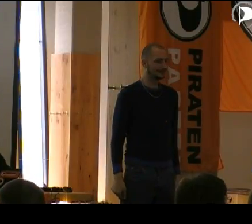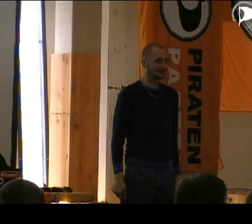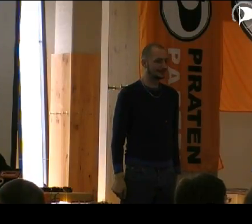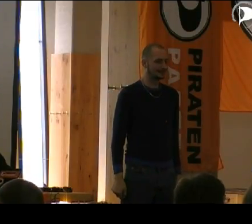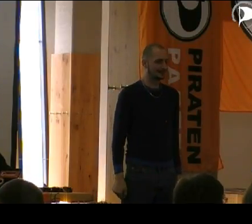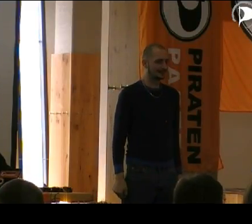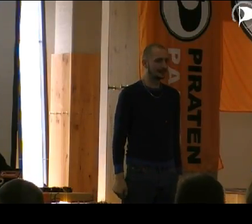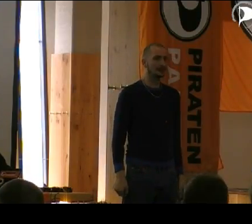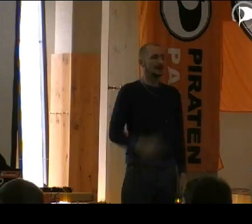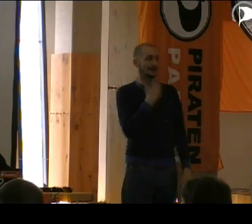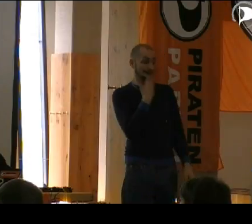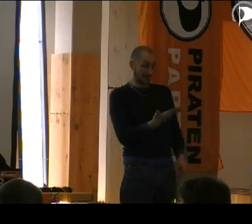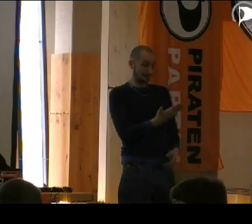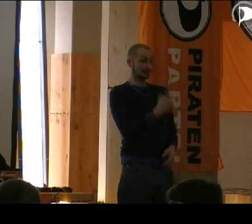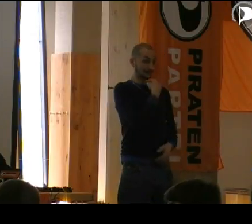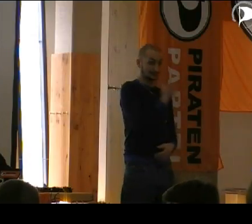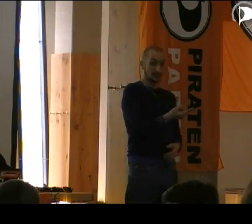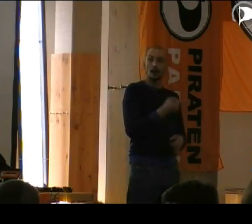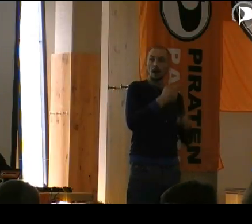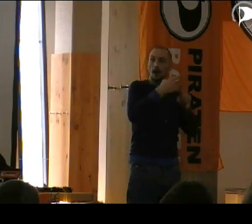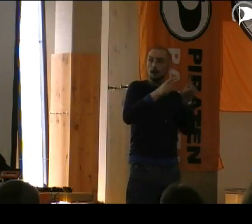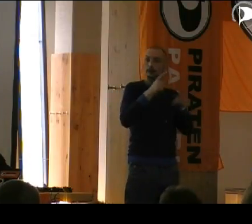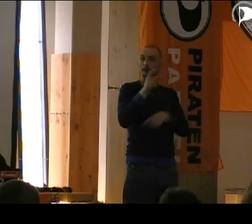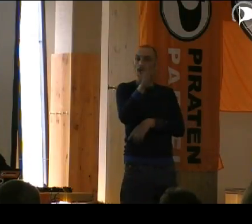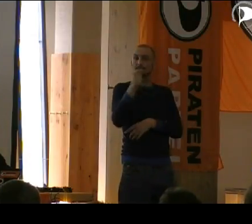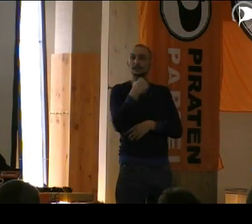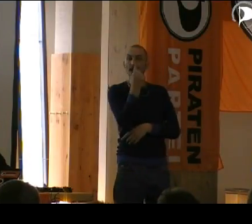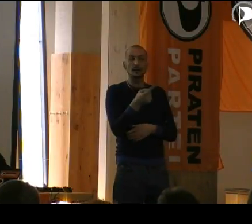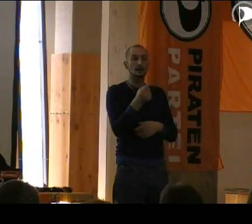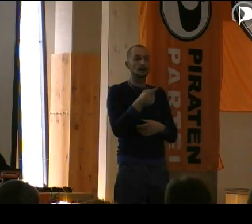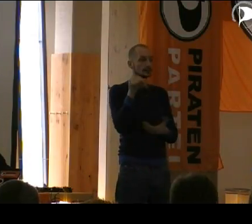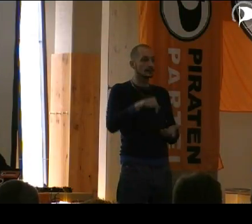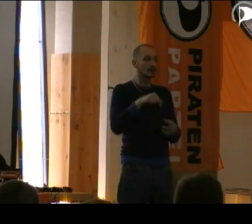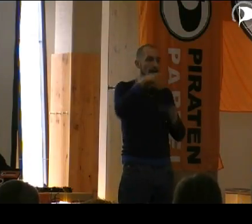wir können weitere beiträge zum tagen aussprache